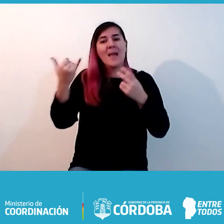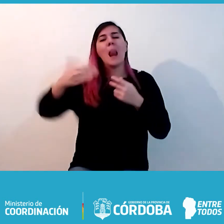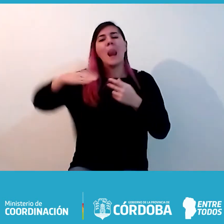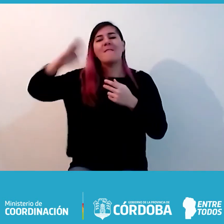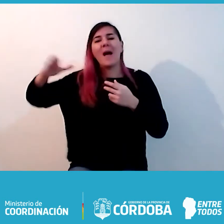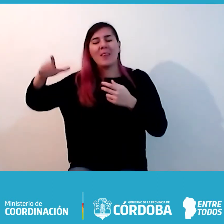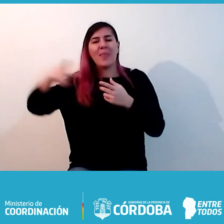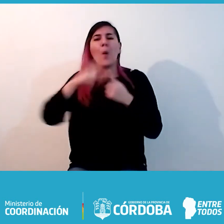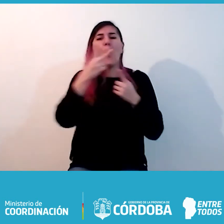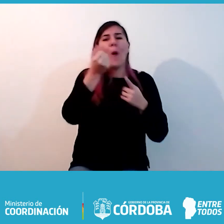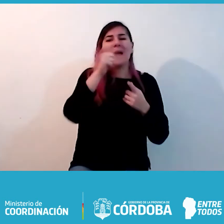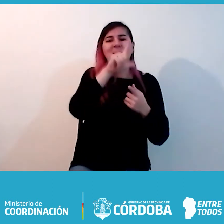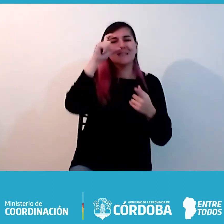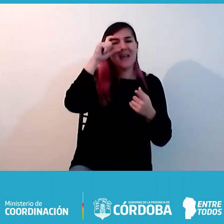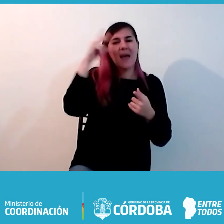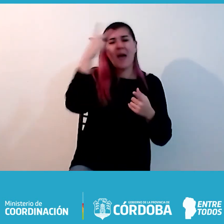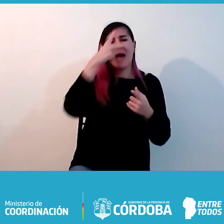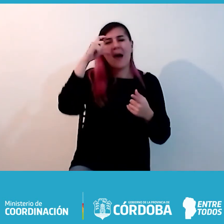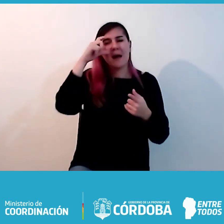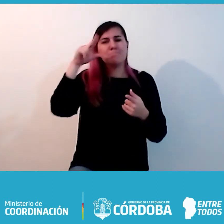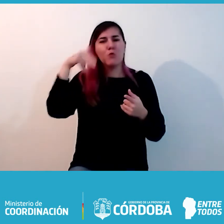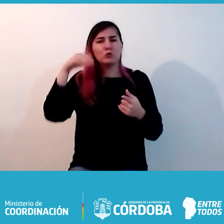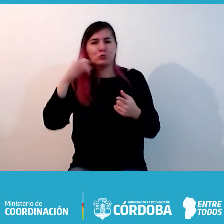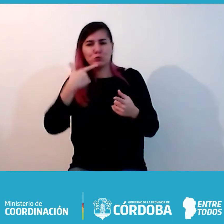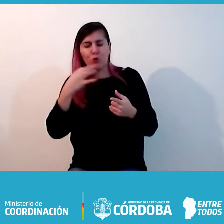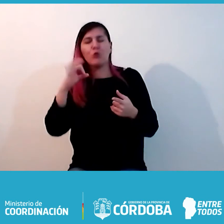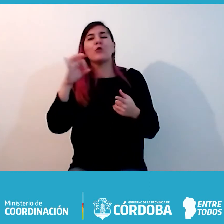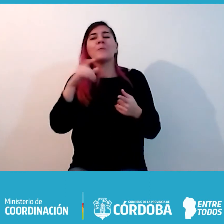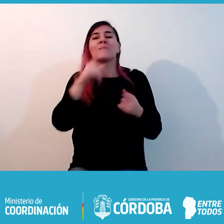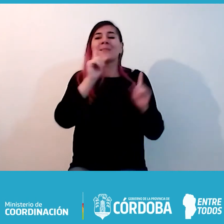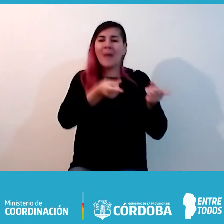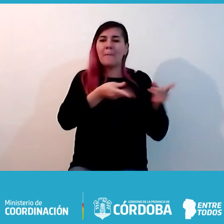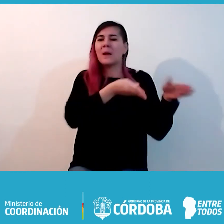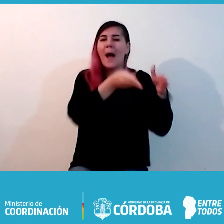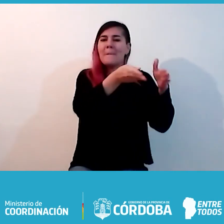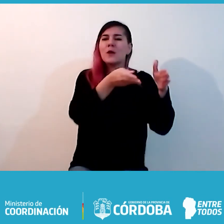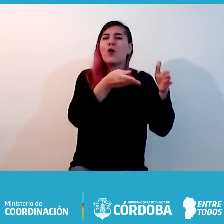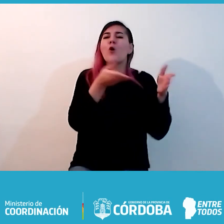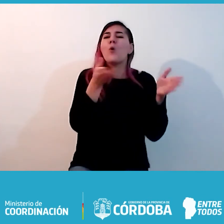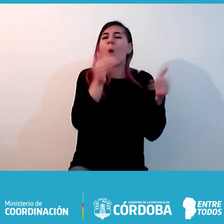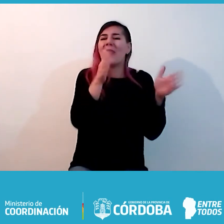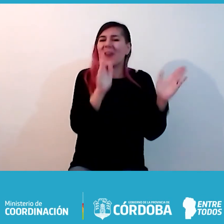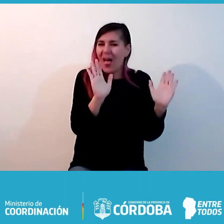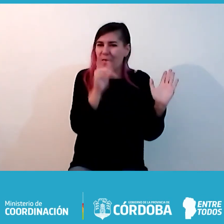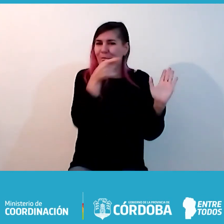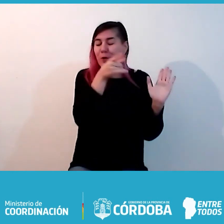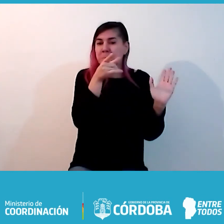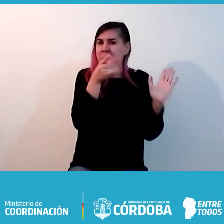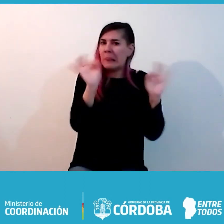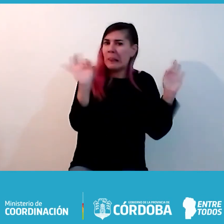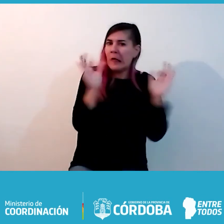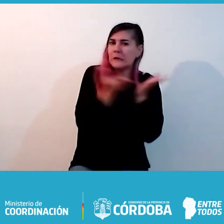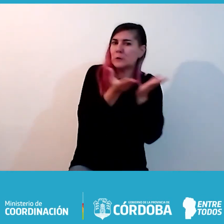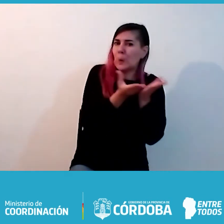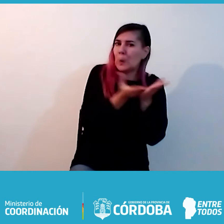Valle Hermoso. Enseña sus lares como así la obra de Camino al Cuadrado, de la que se hizo a las apuradas, sin estudio de impacto ambiental, y en una zona